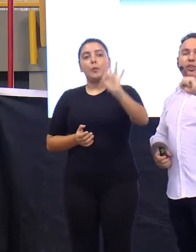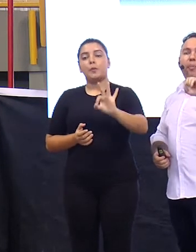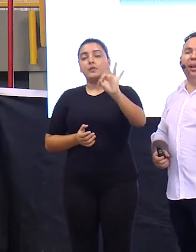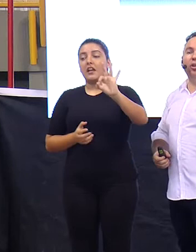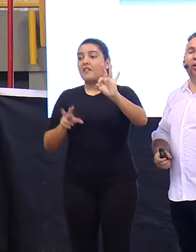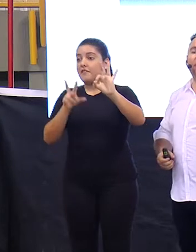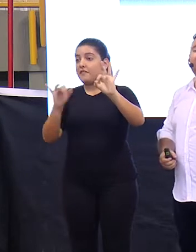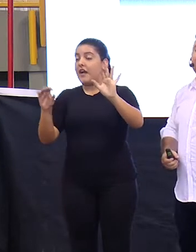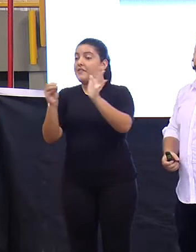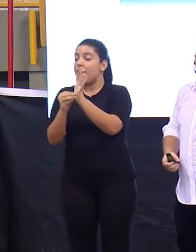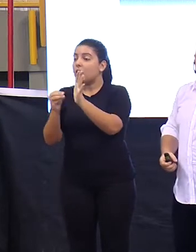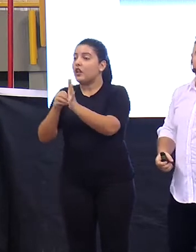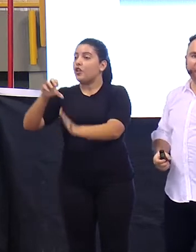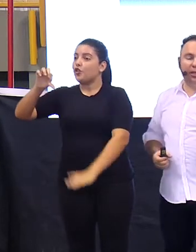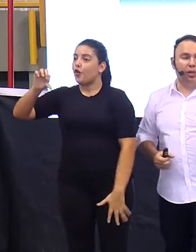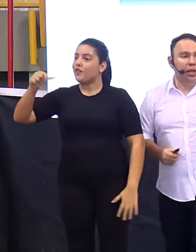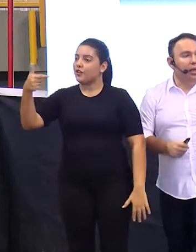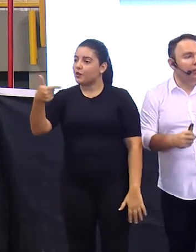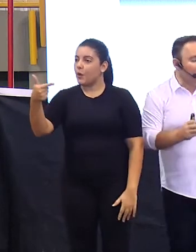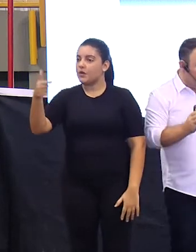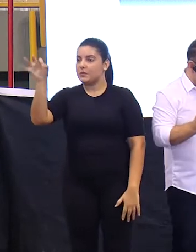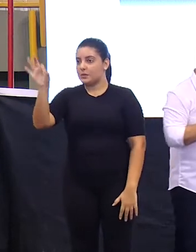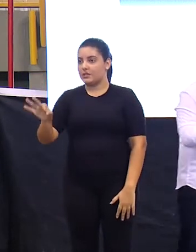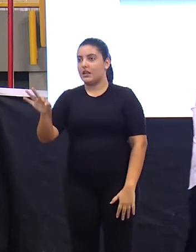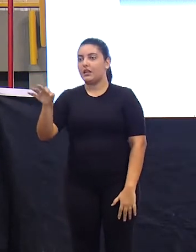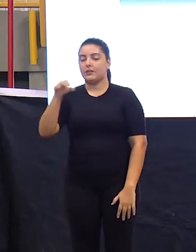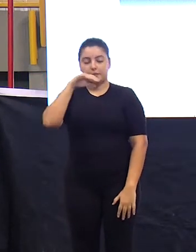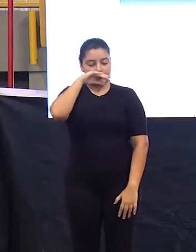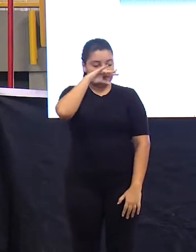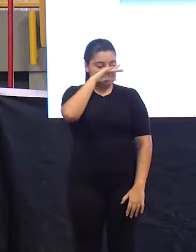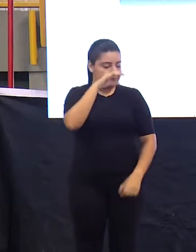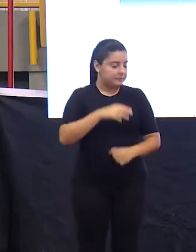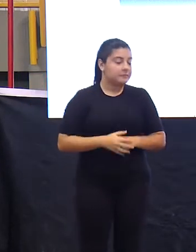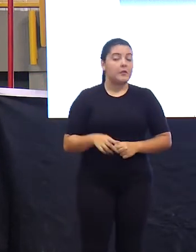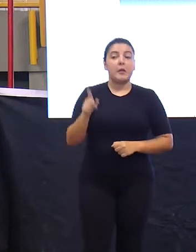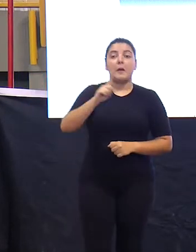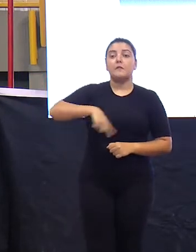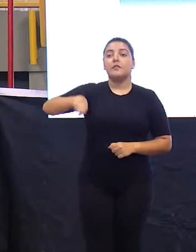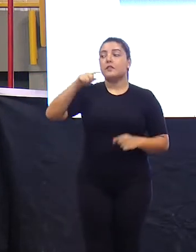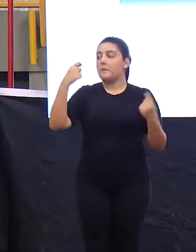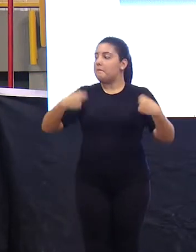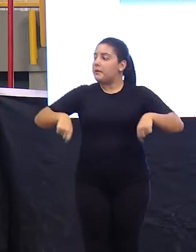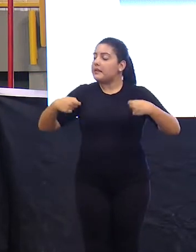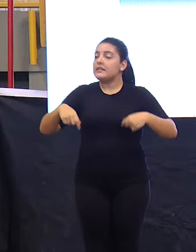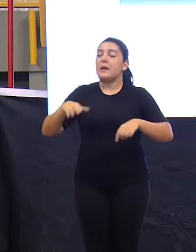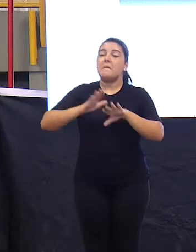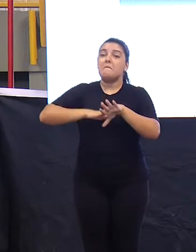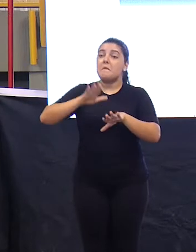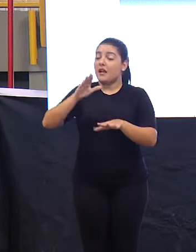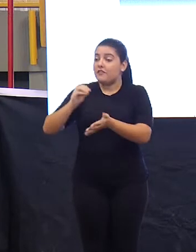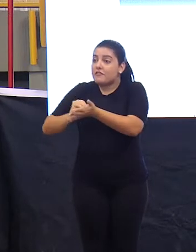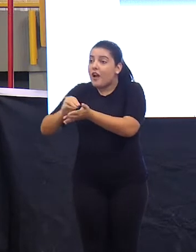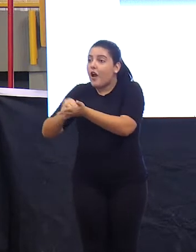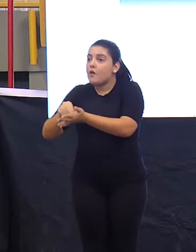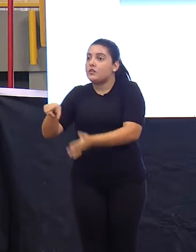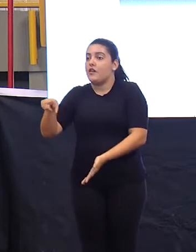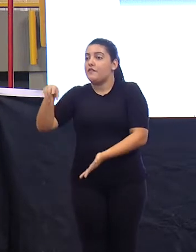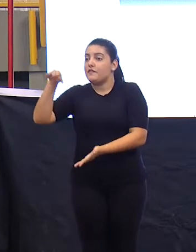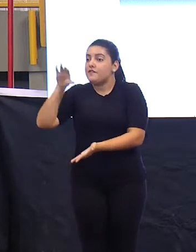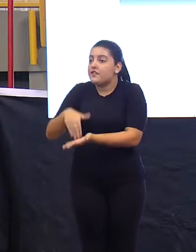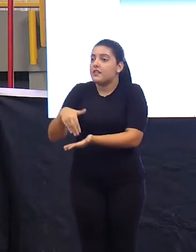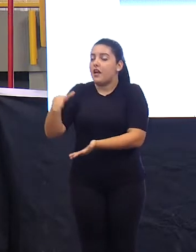8%, vai sobrar 92%. Então, se concentre na parte que vai sobrar. Meu grande